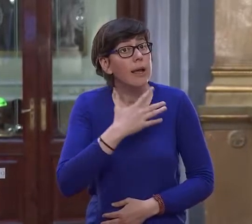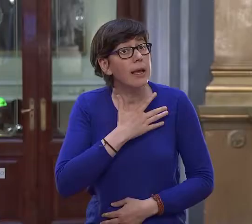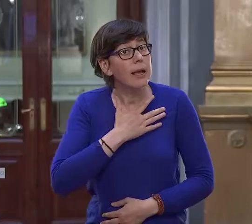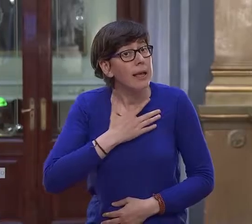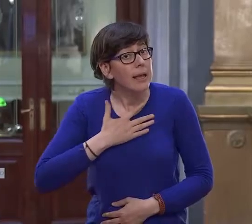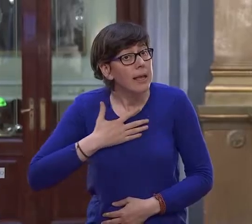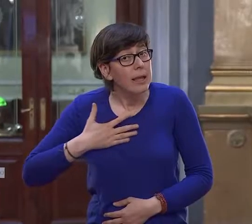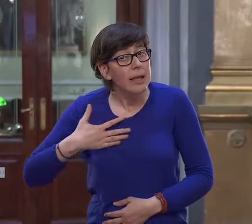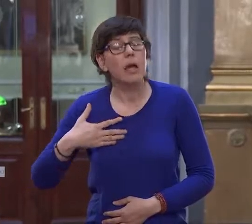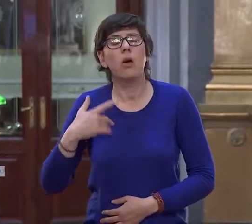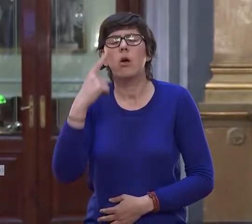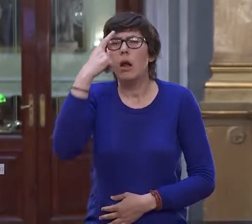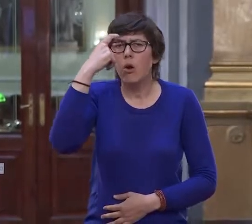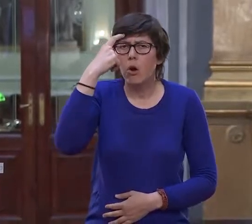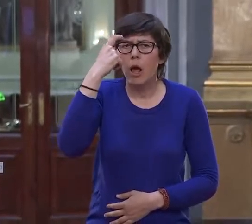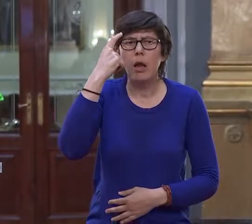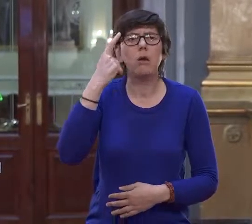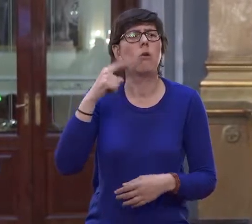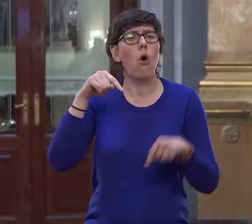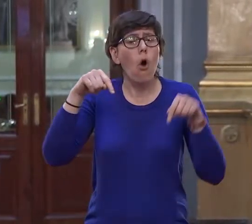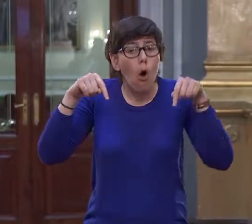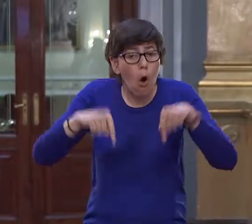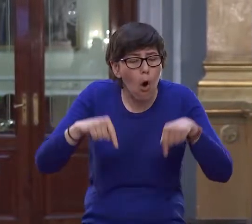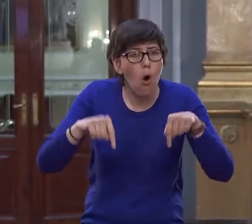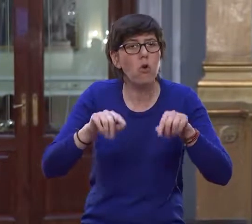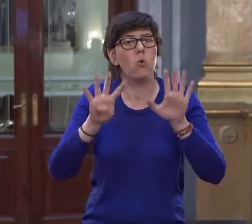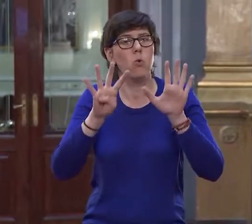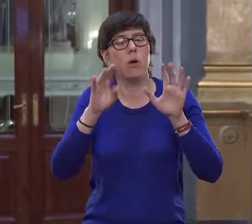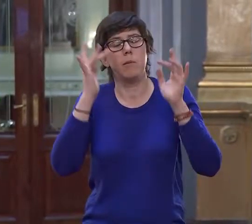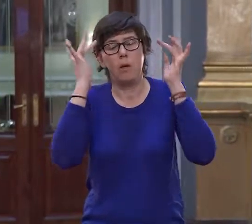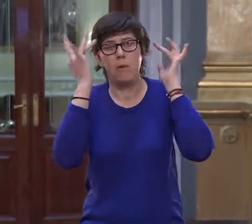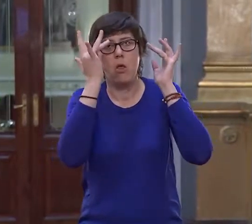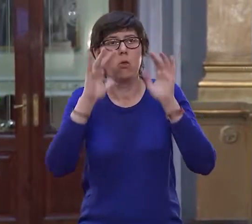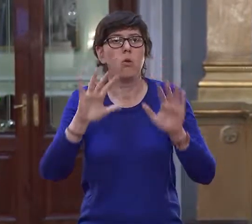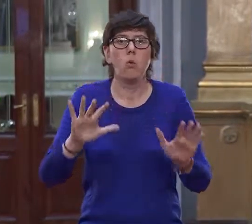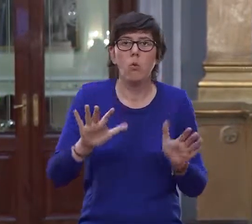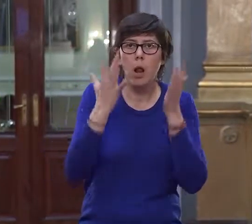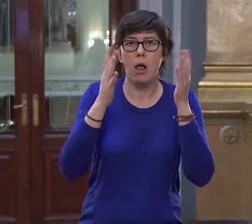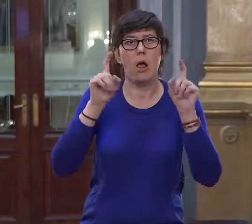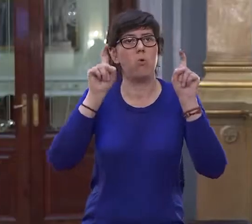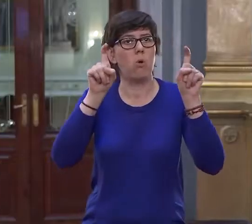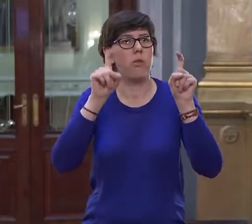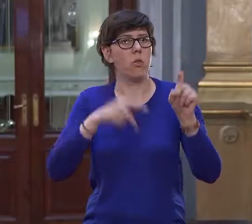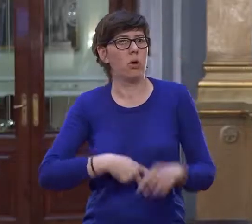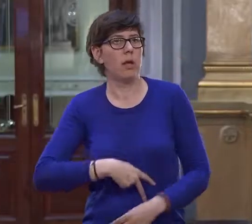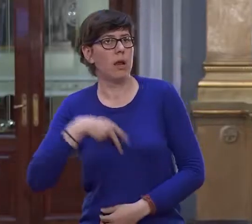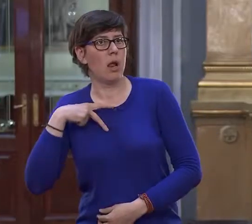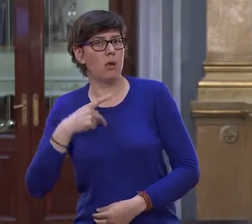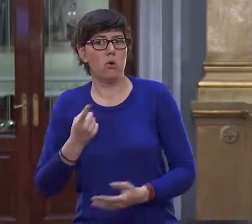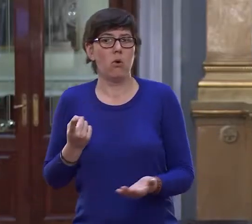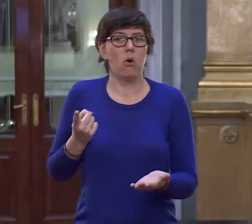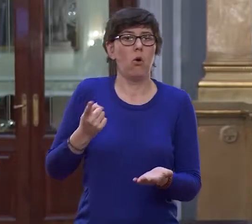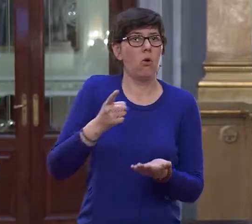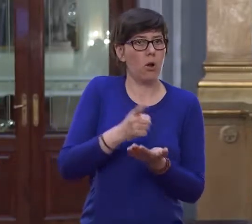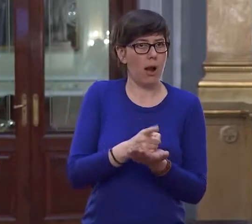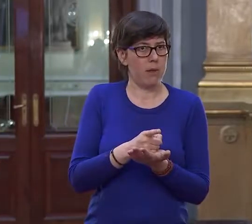propuesto que se realice en otras salas que sí que lo son. Quiero recordar que hoy, 9 de marzo, se está celebrando